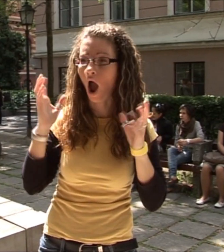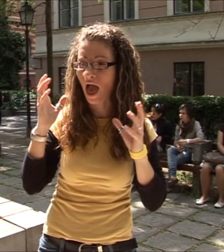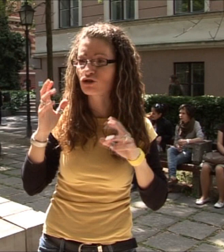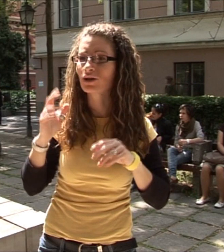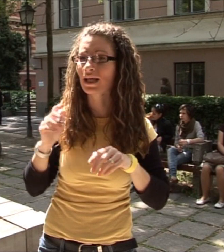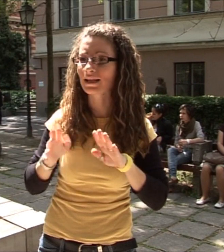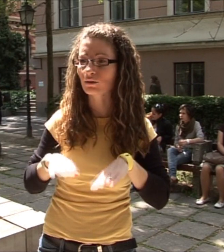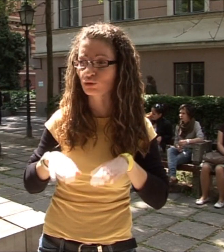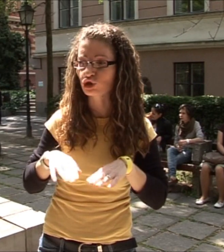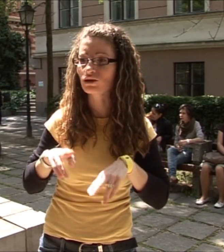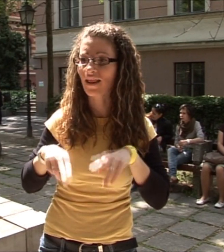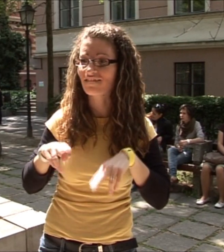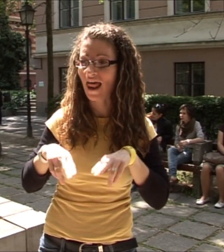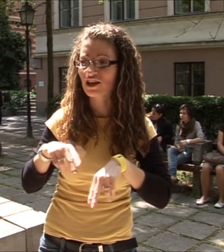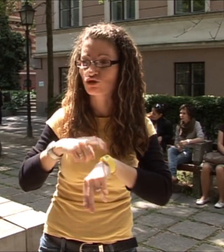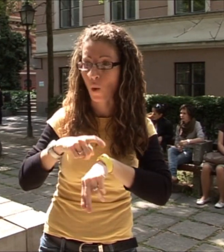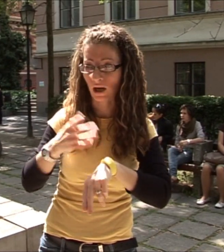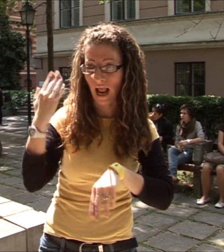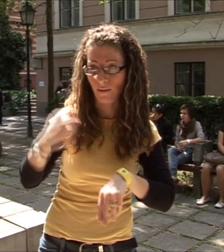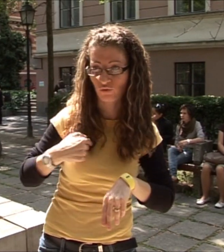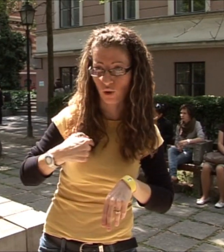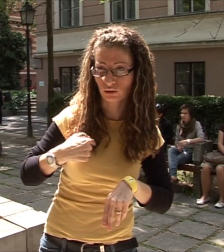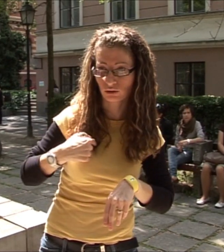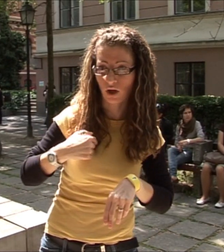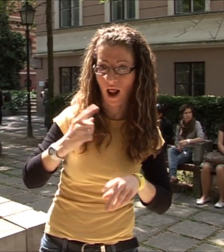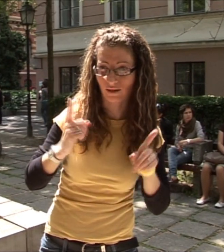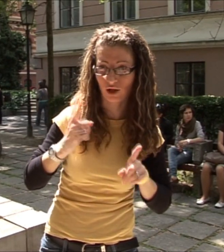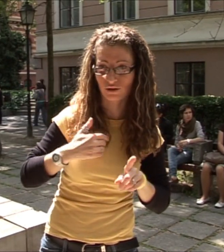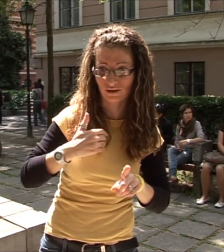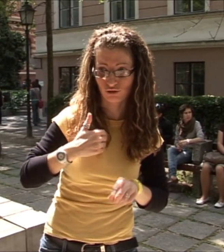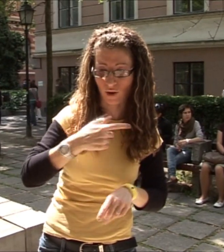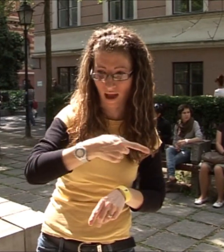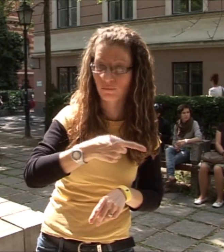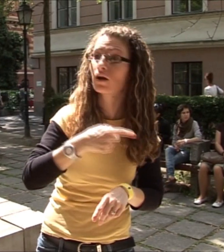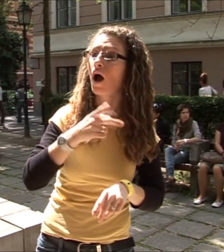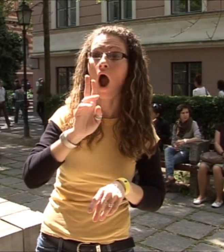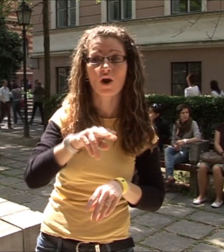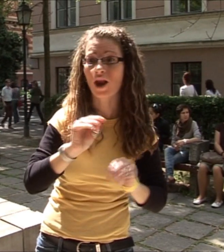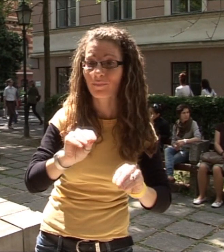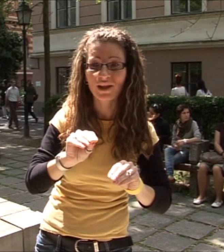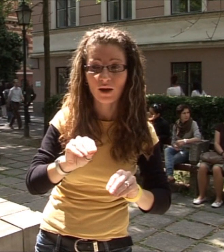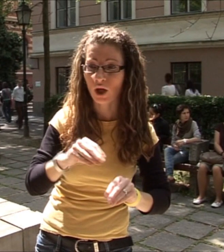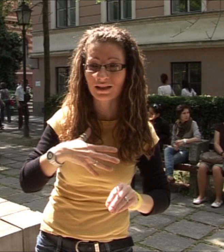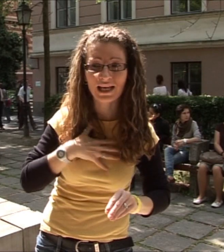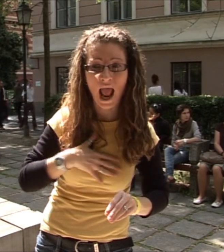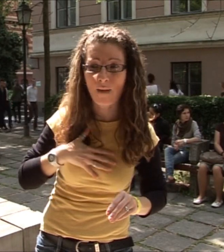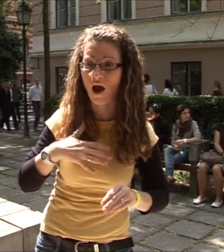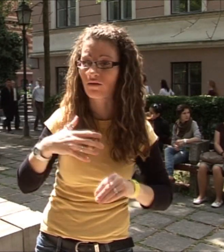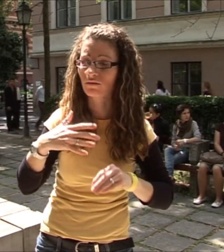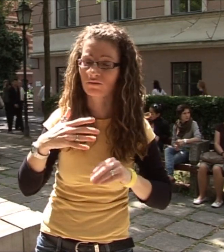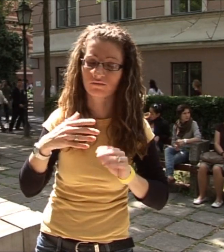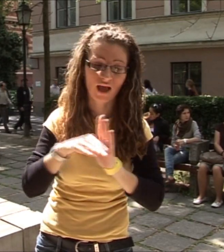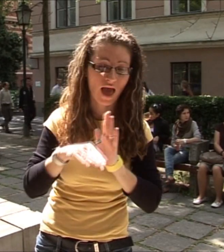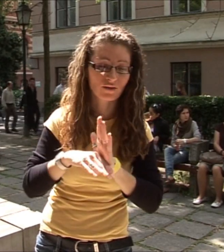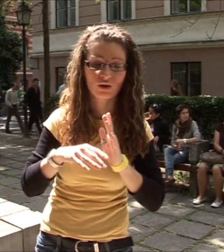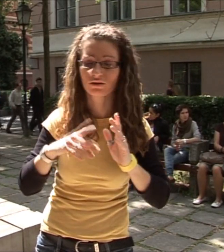sérüt hallás most nevelés óránk volt az általános iskolábó sok nem tanítottak drámát